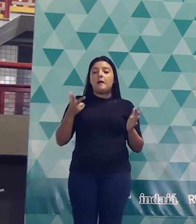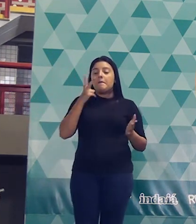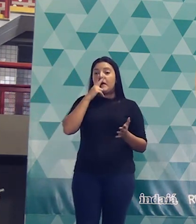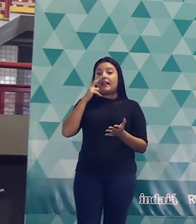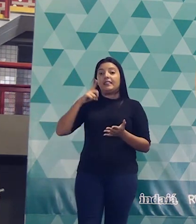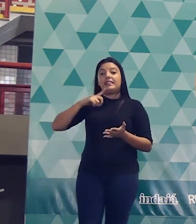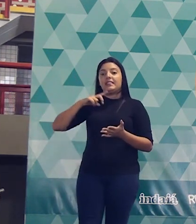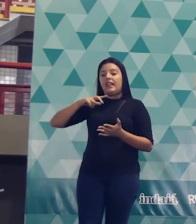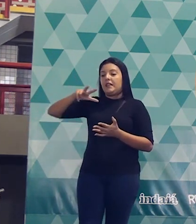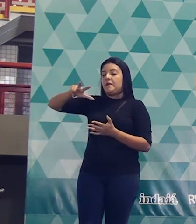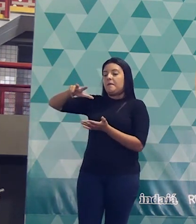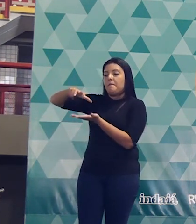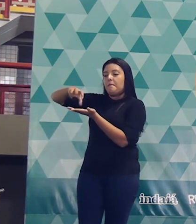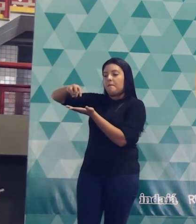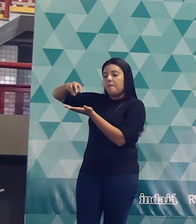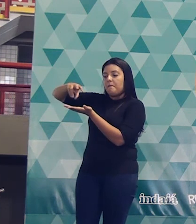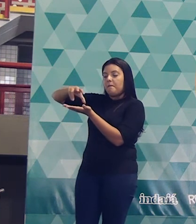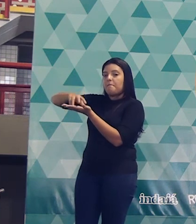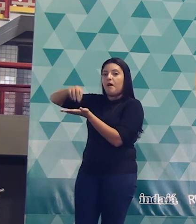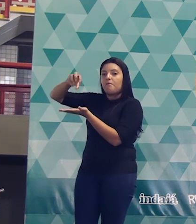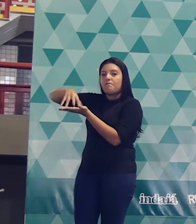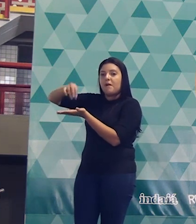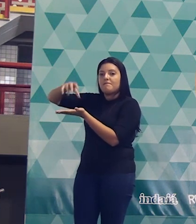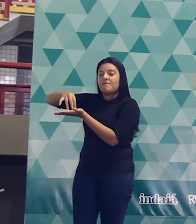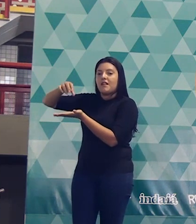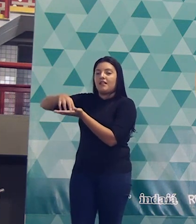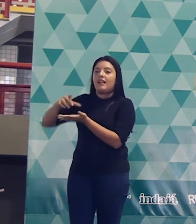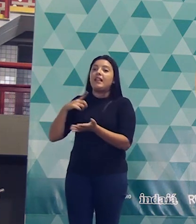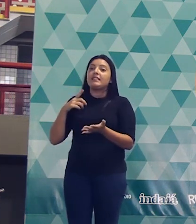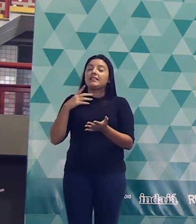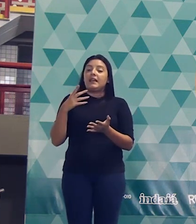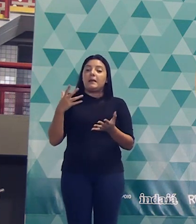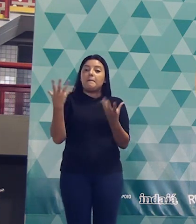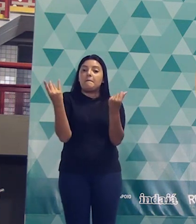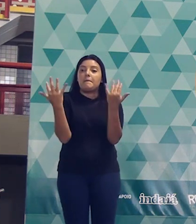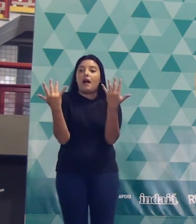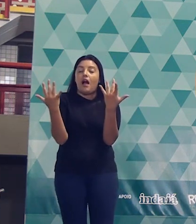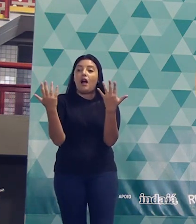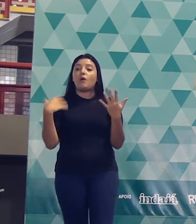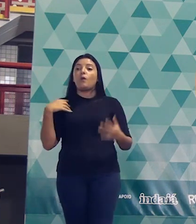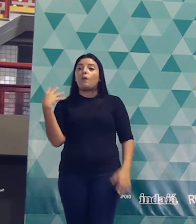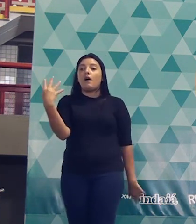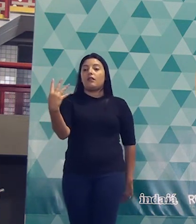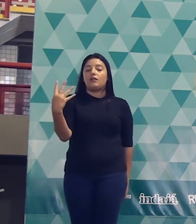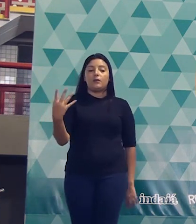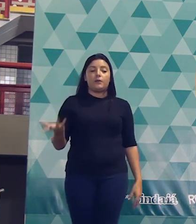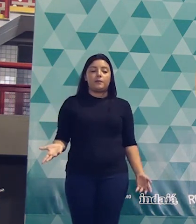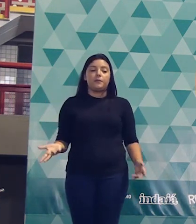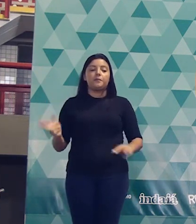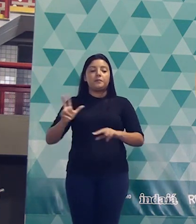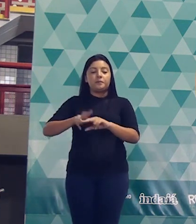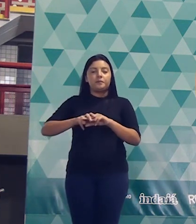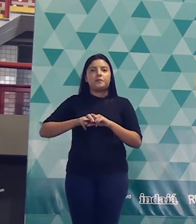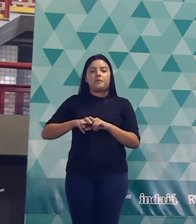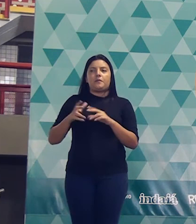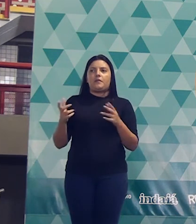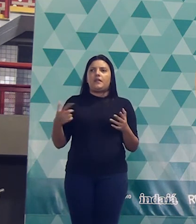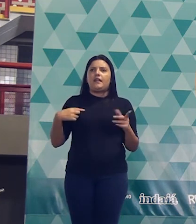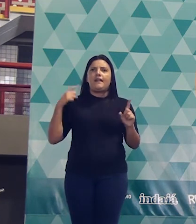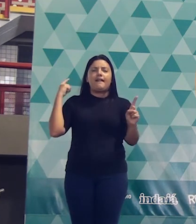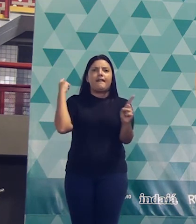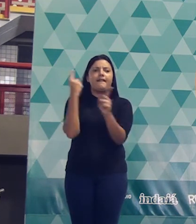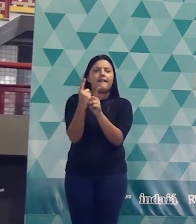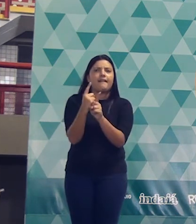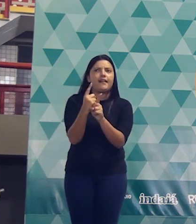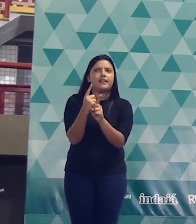quadrúpedes. Portanto, quadrúpedes puladores e quadrúpedes saltadores. Quando comuniquei a descoberta a